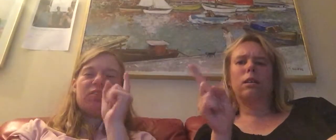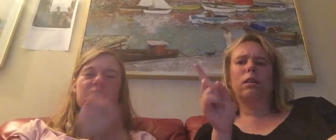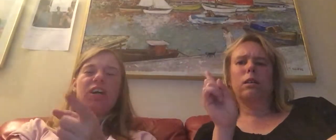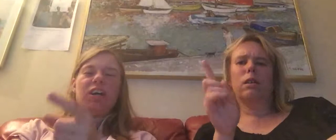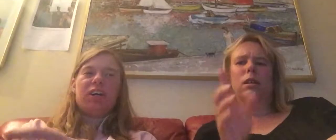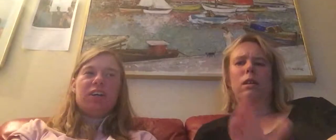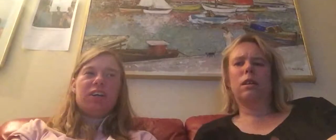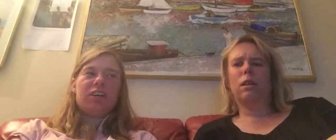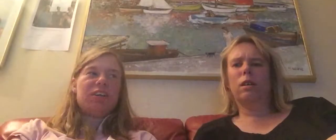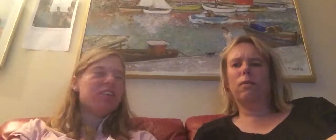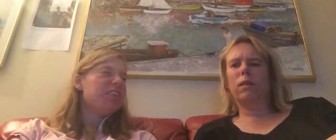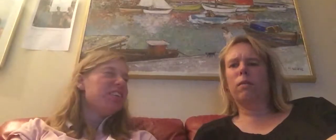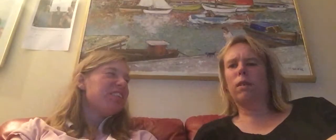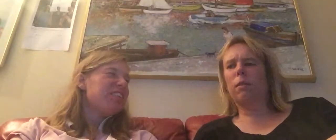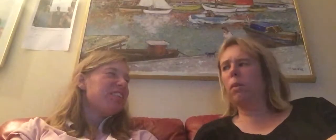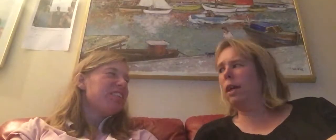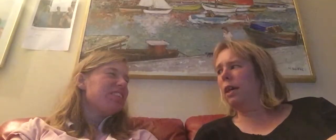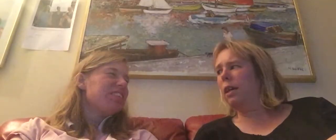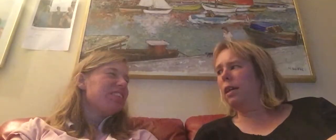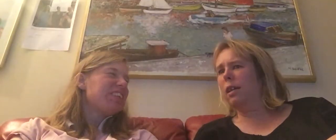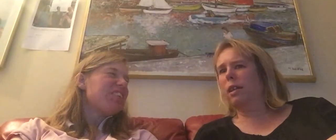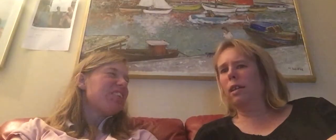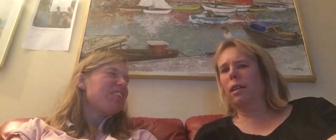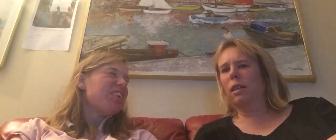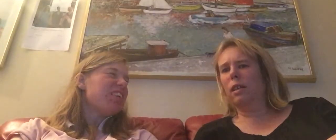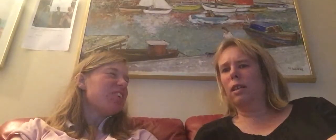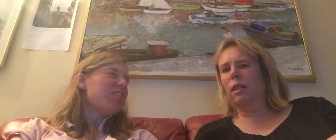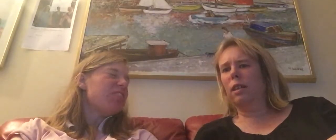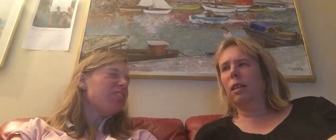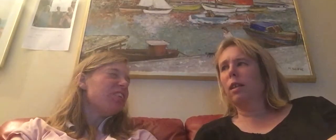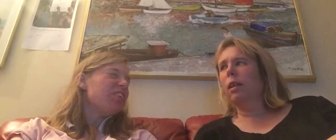Hurra! Vad ska vi se på det? Ska vi någon annan då?